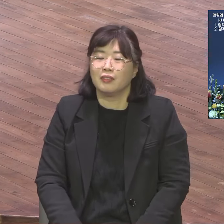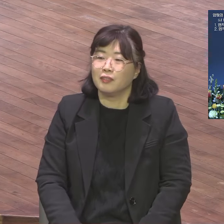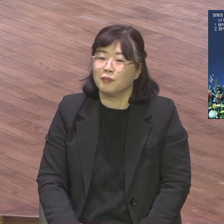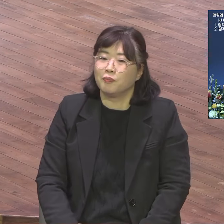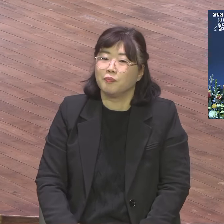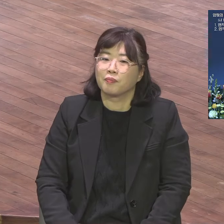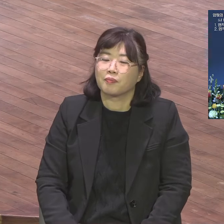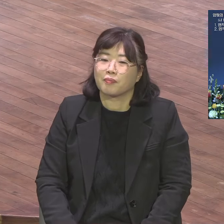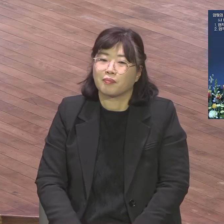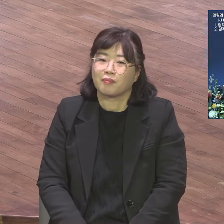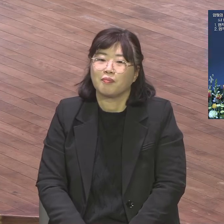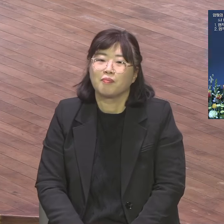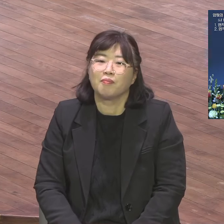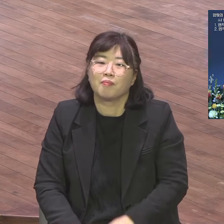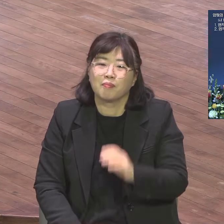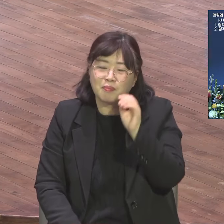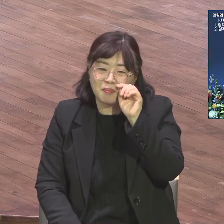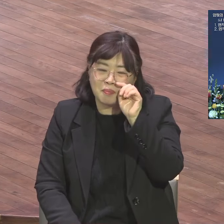거지요.